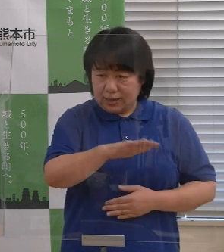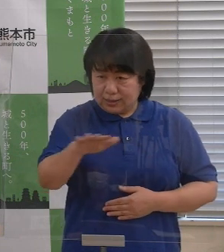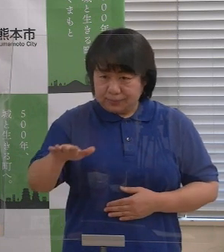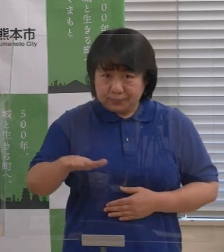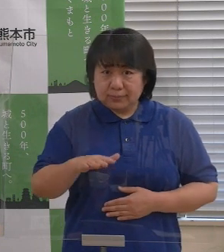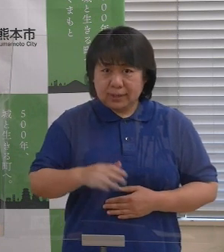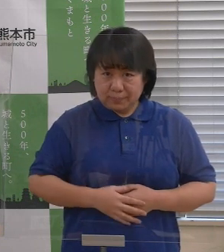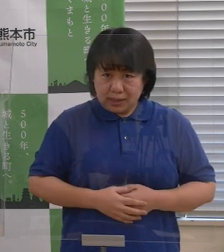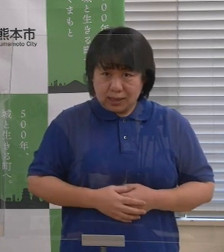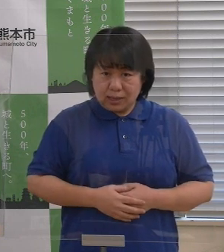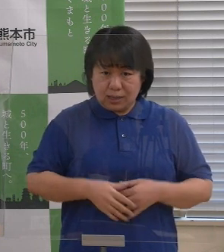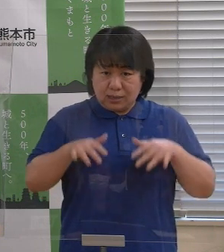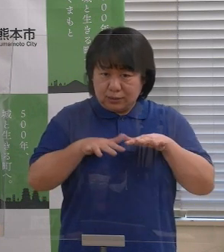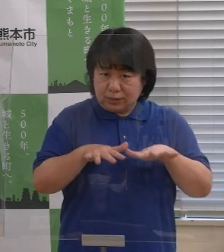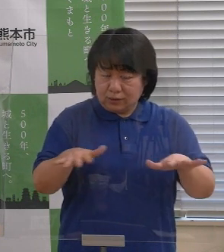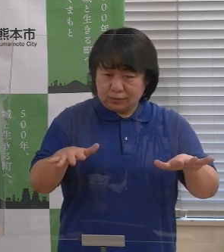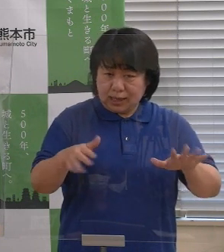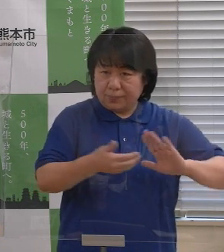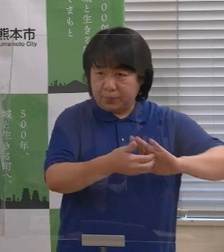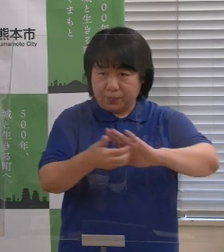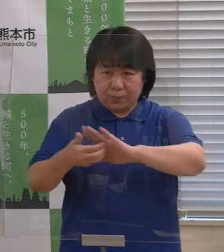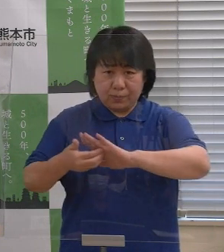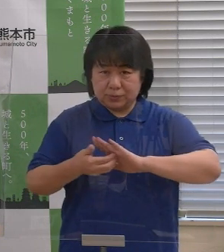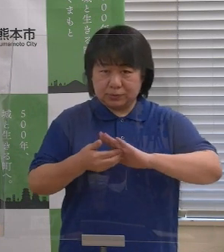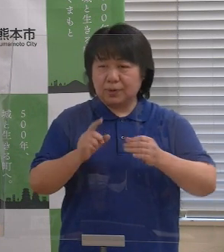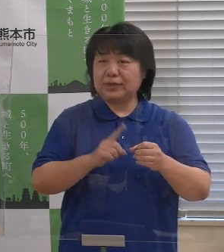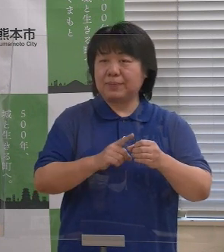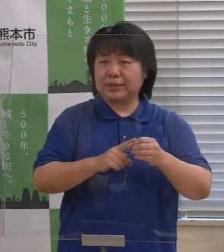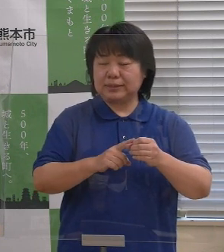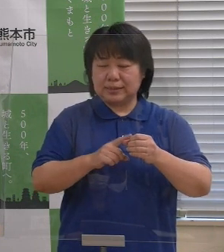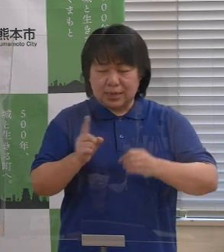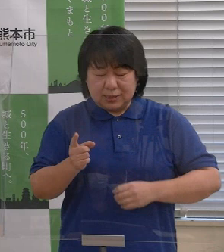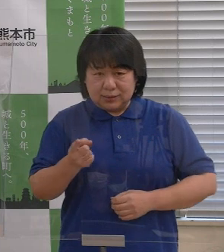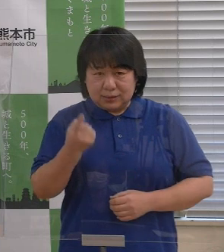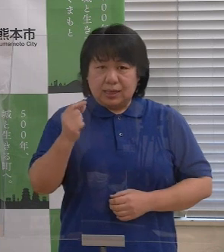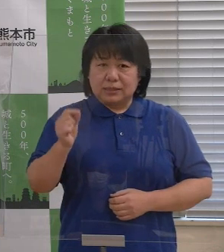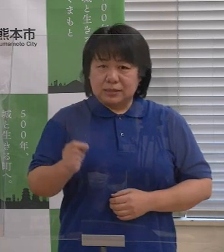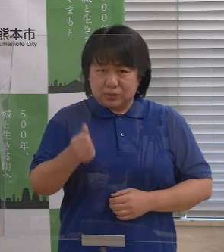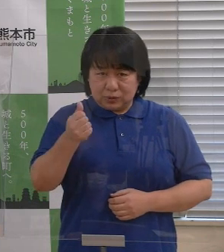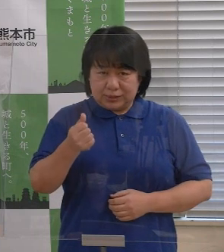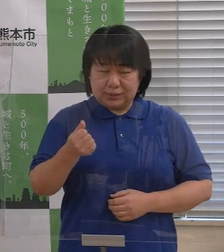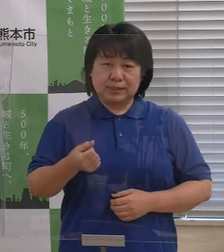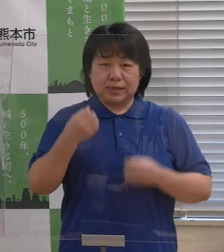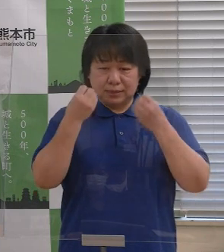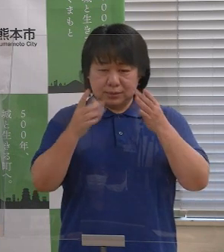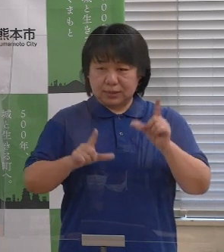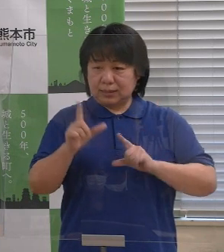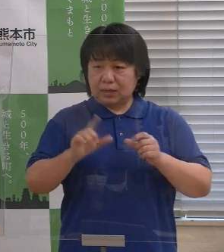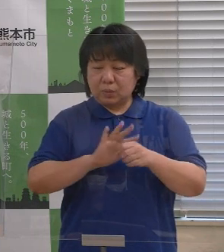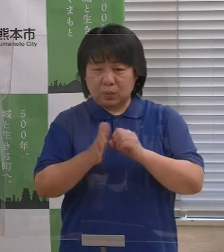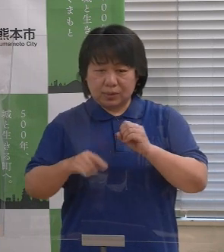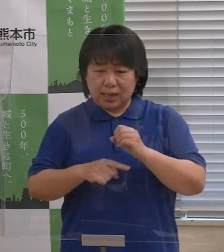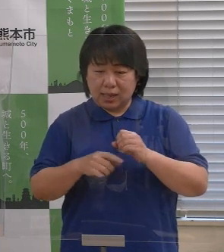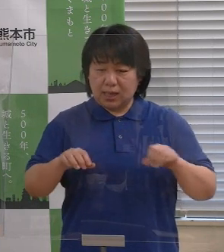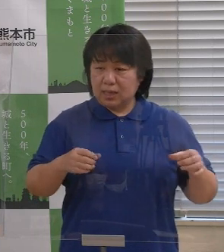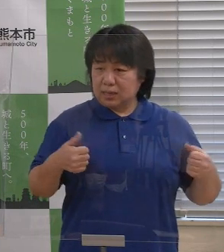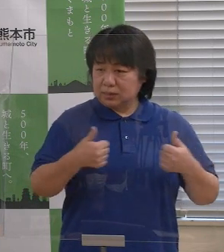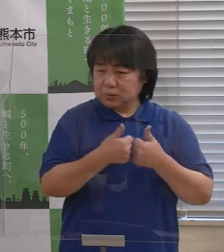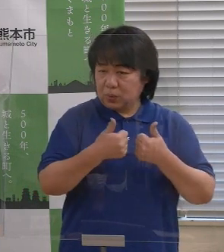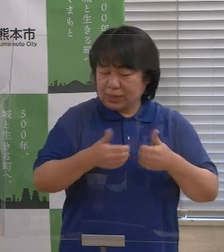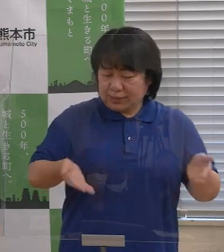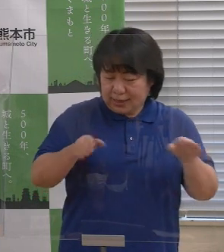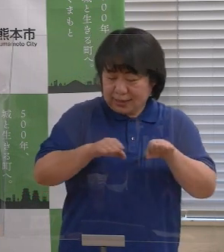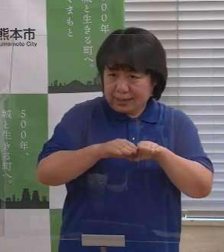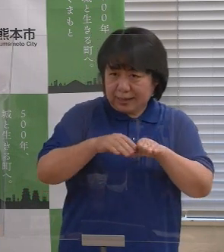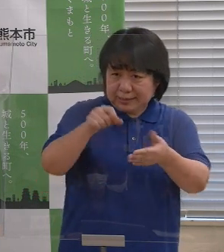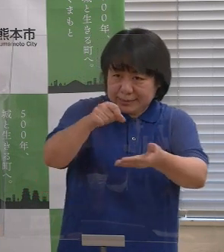は、感染拡大防止の観点から至急新型コロナ相談センターへご相談いただきますよう、ご連絡をいただ